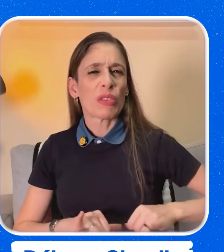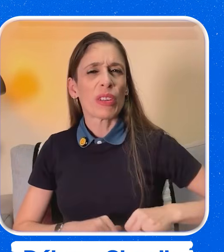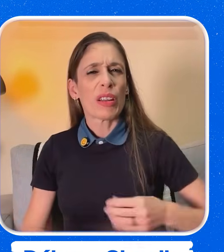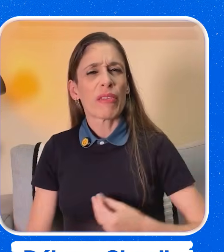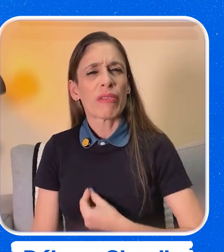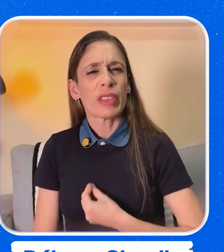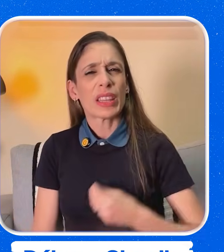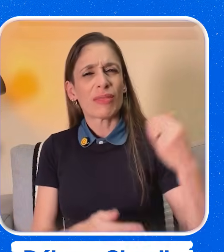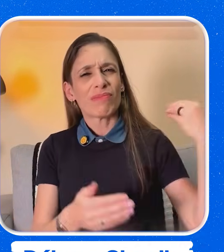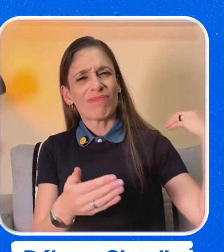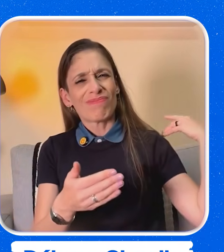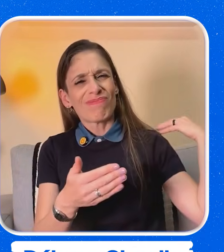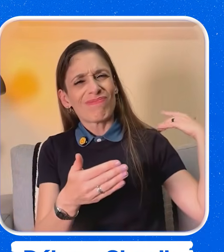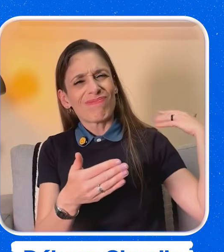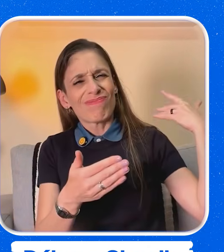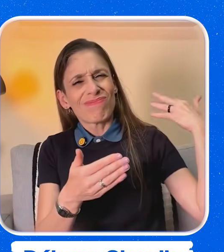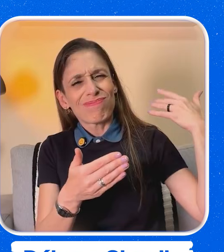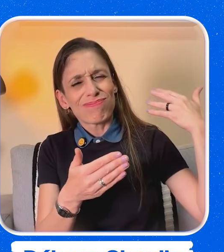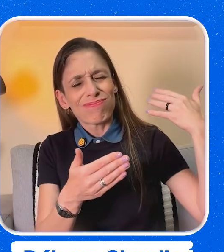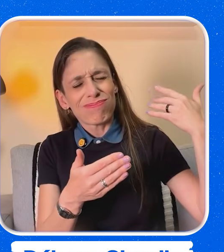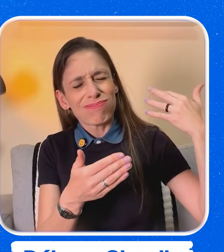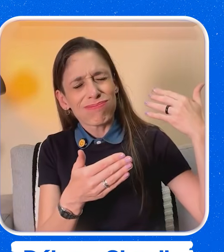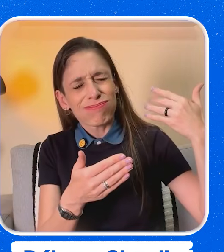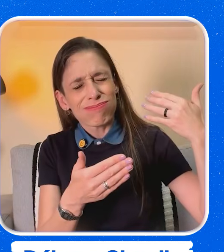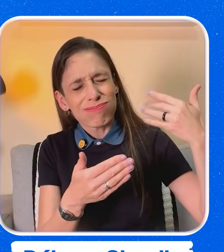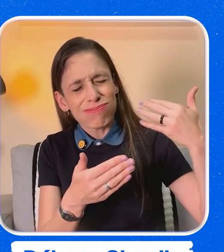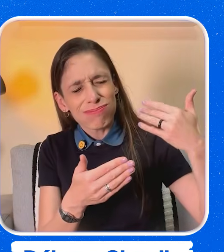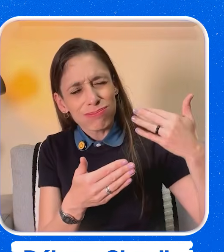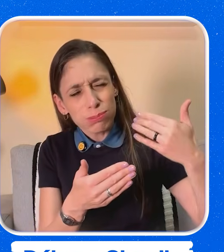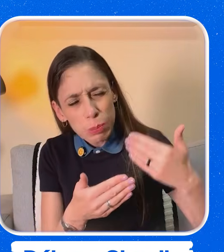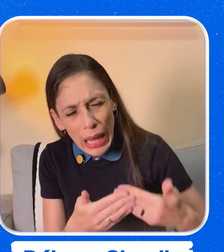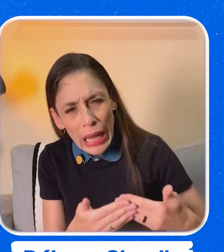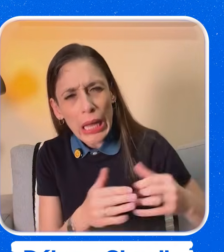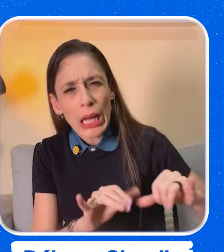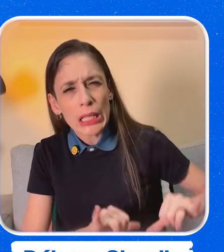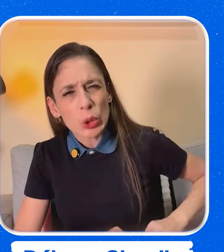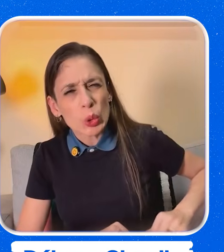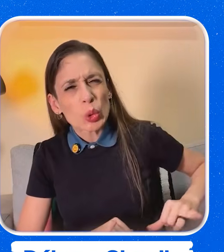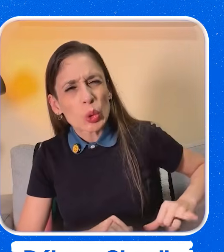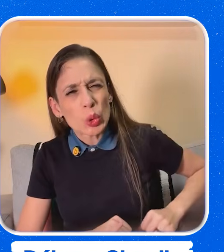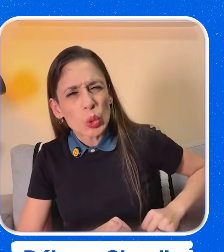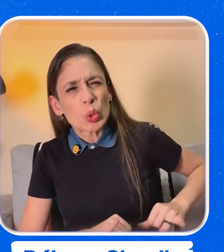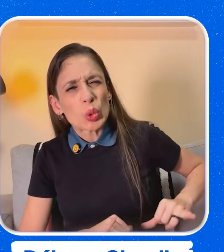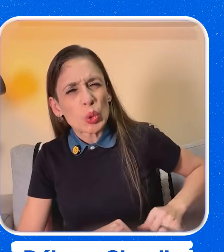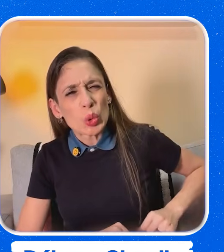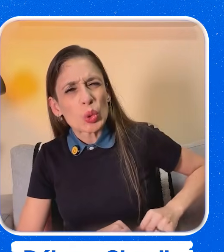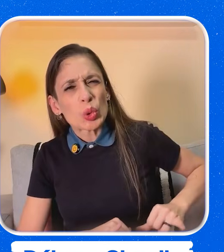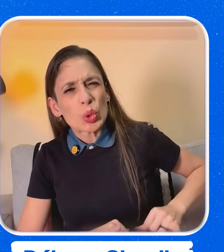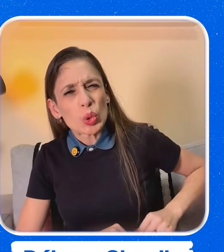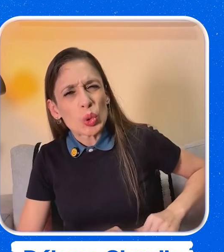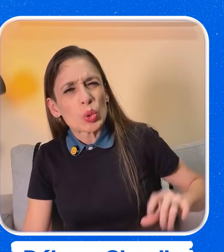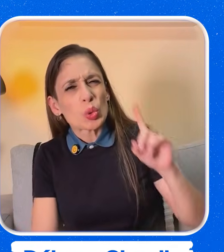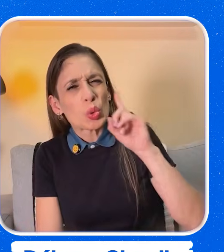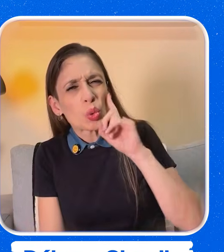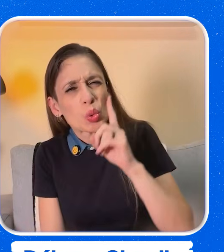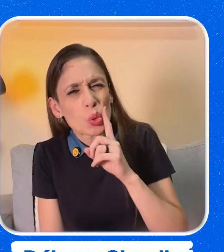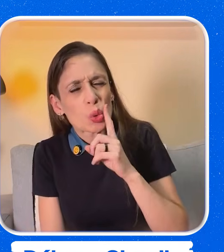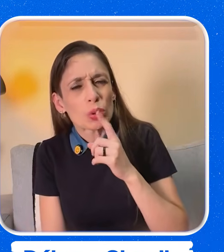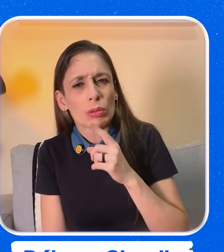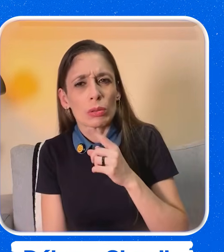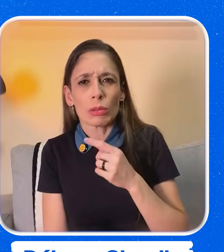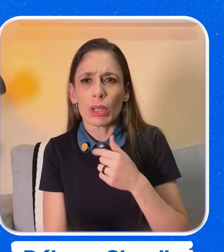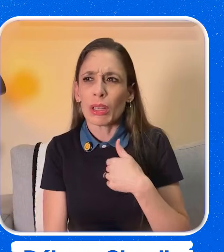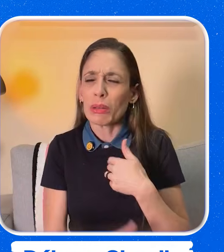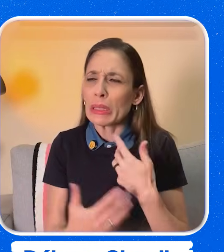inteira dele, enquanto uma pessoa surda. E eu falei assim, tá, mas por que você quer? É uma